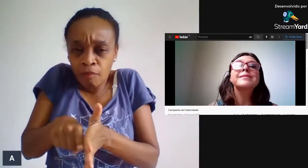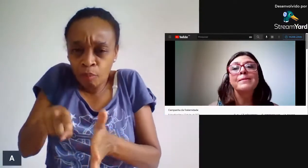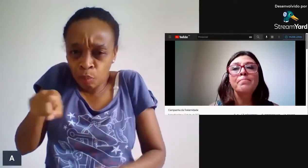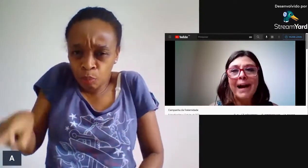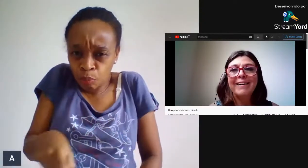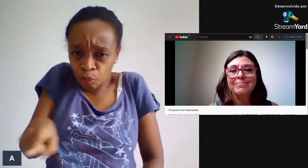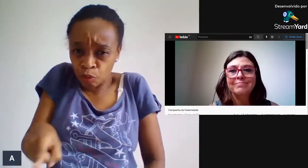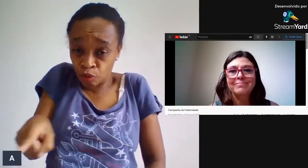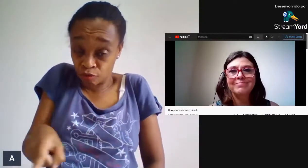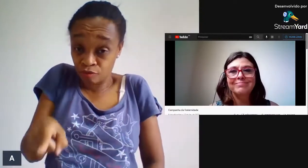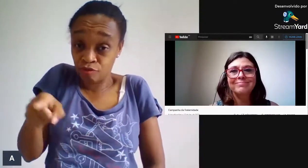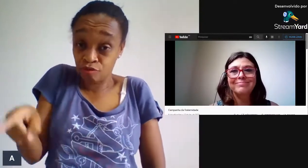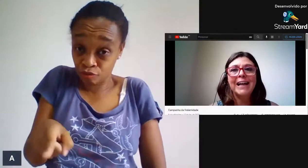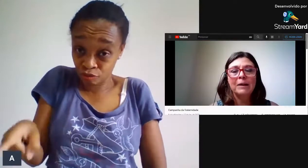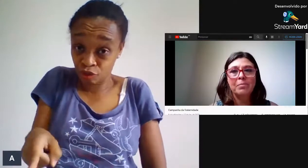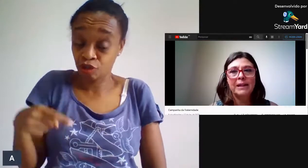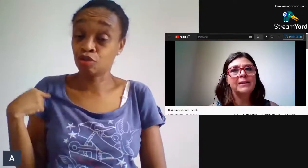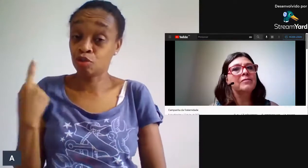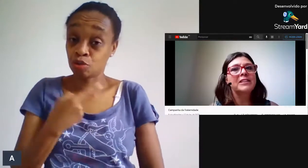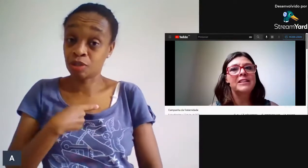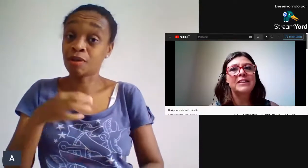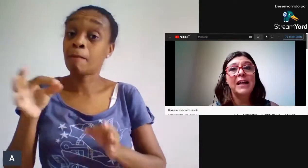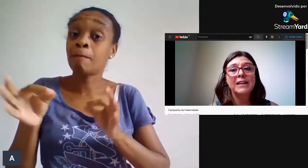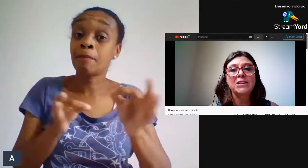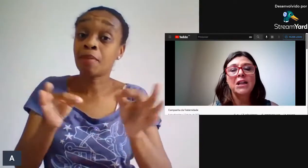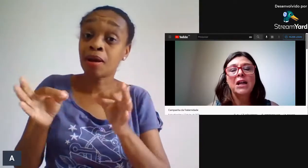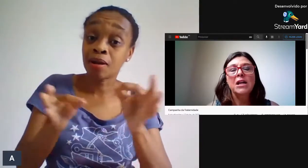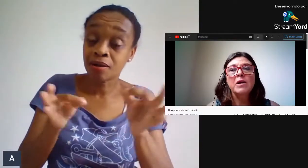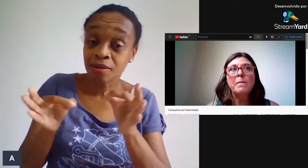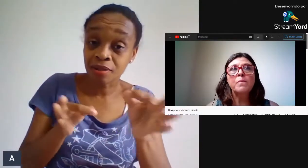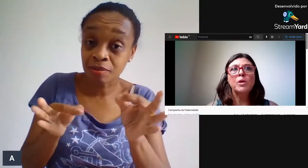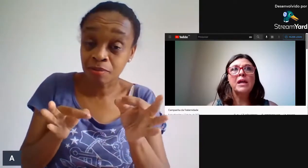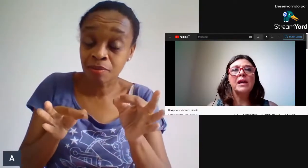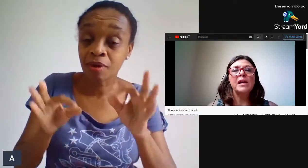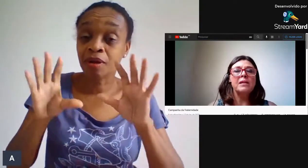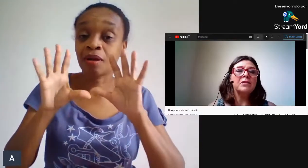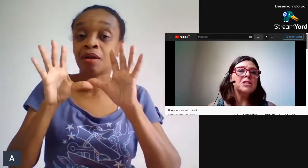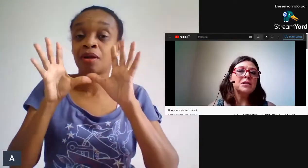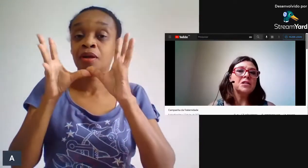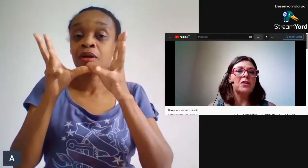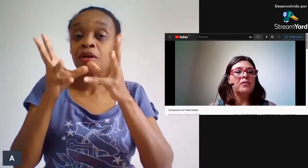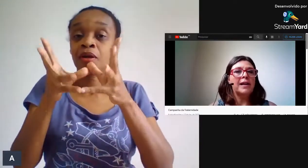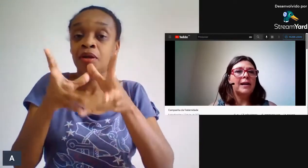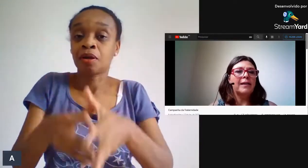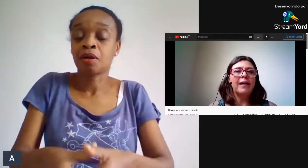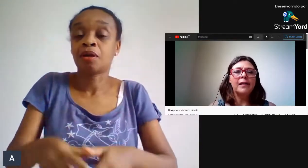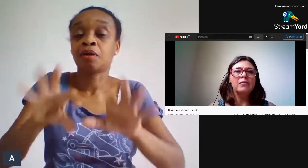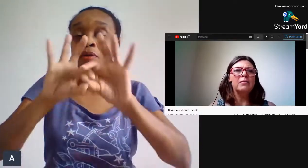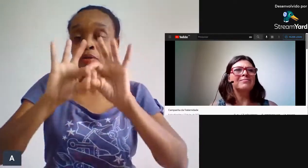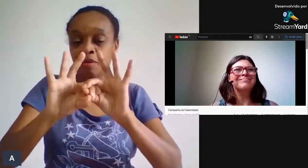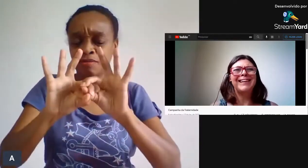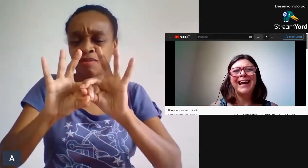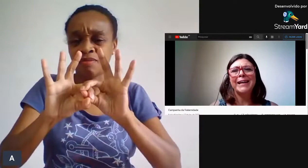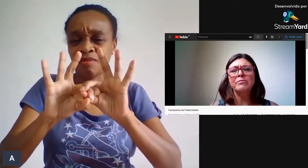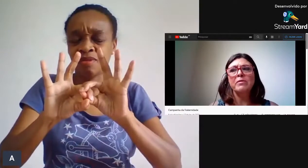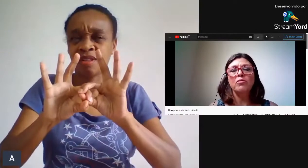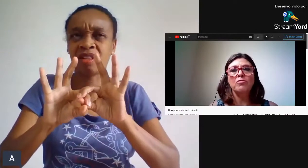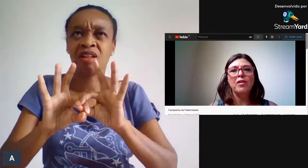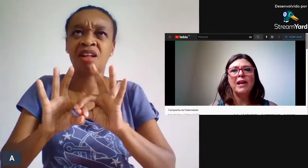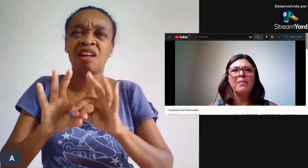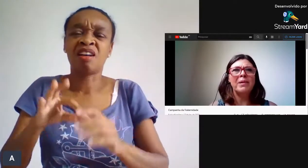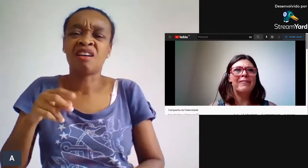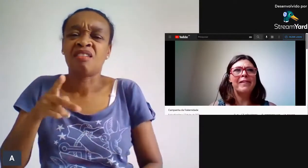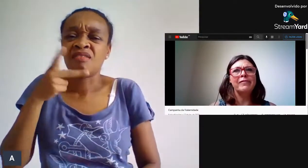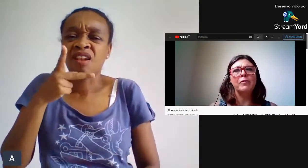gente participar da campanha da fraternidade. Porque não adianta a gente falar, eu não quero